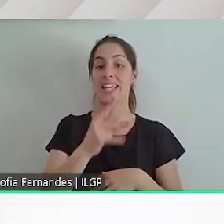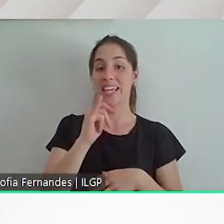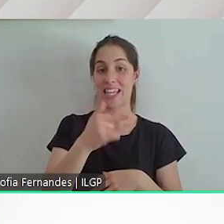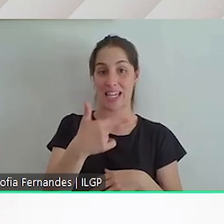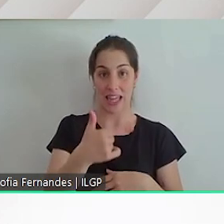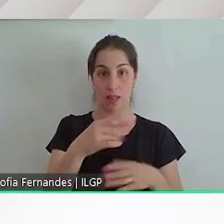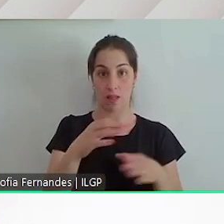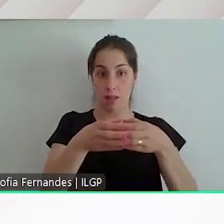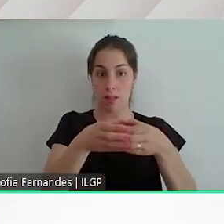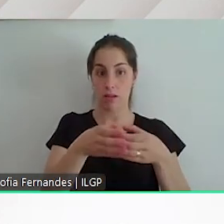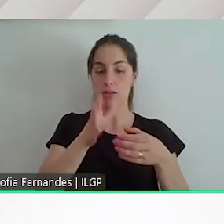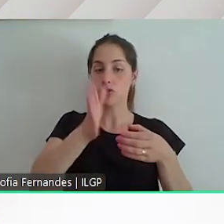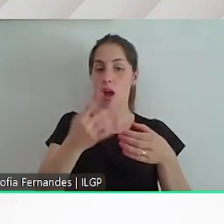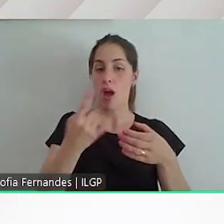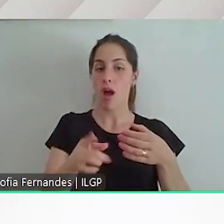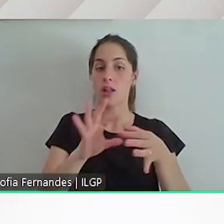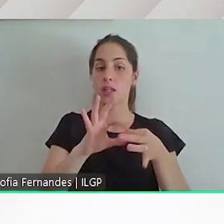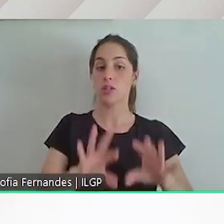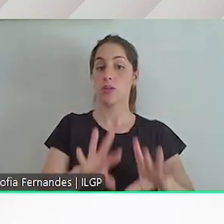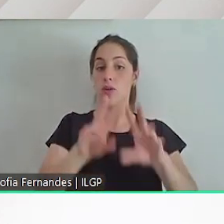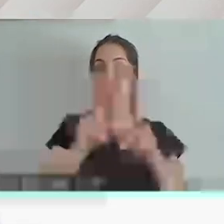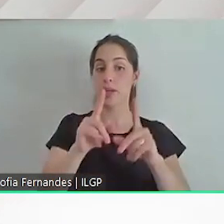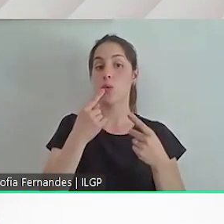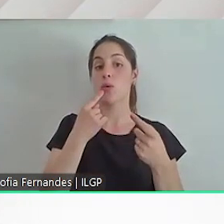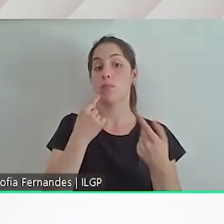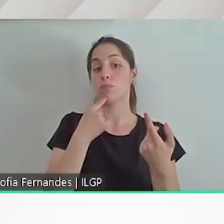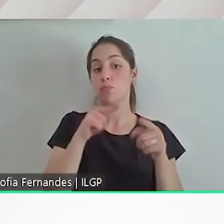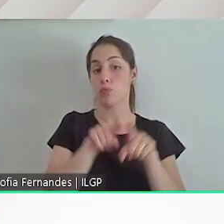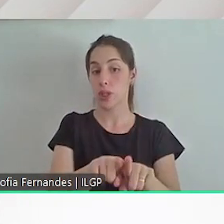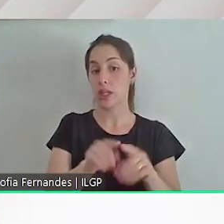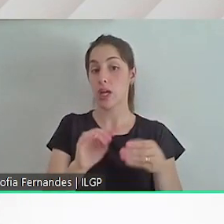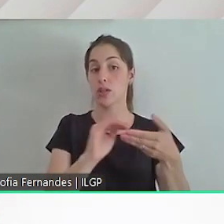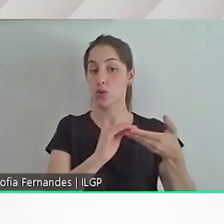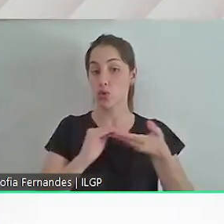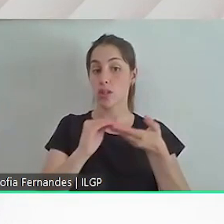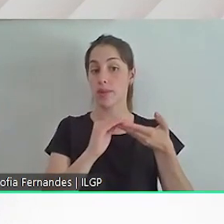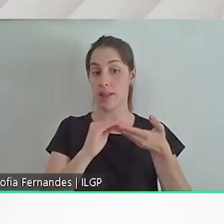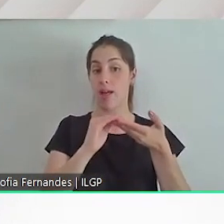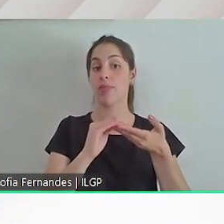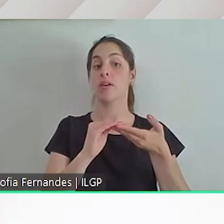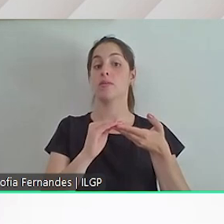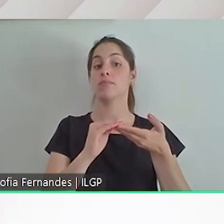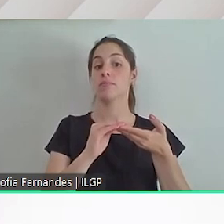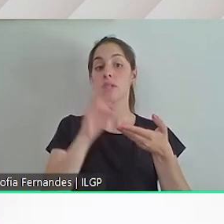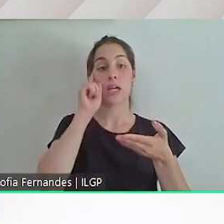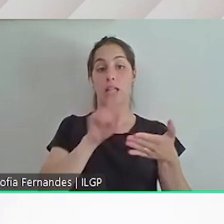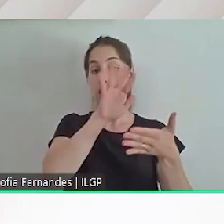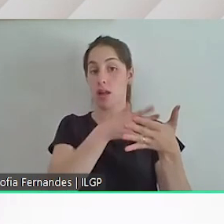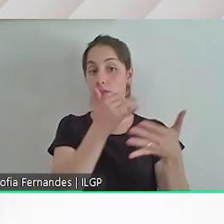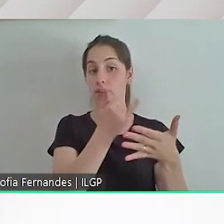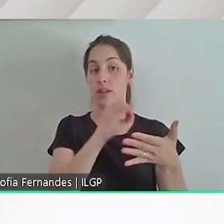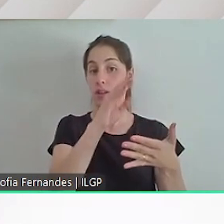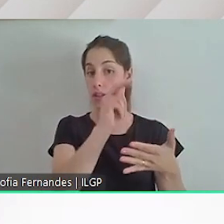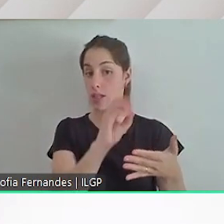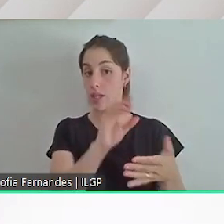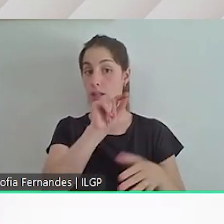o desenvolvimento de uma política de sustentabilidade alinhada com a Agenda 2030 e também com os ODS.